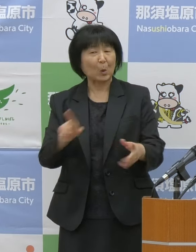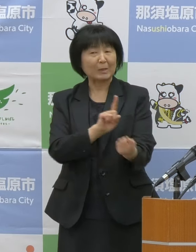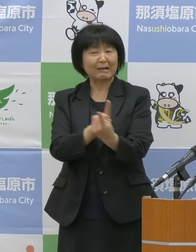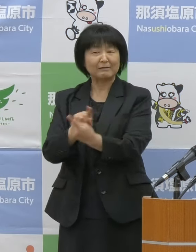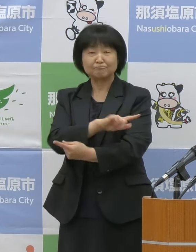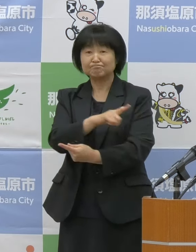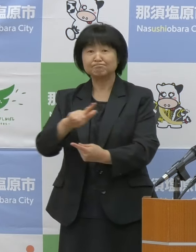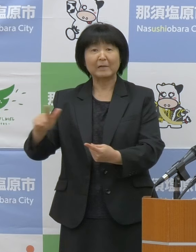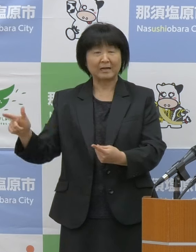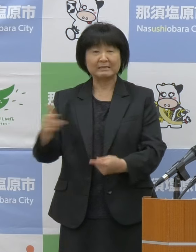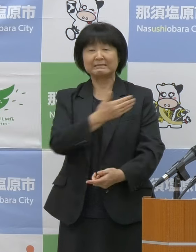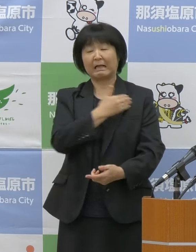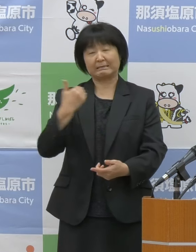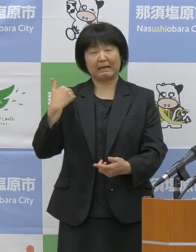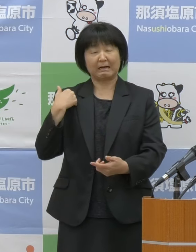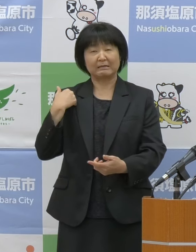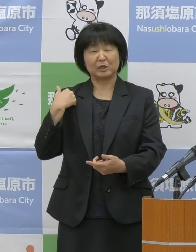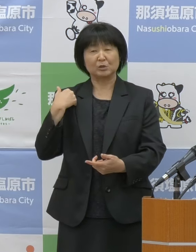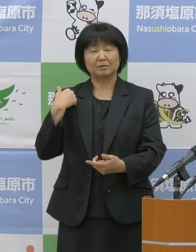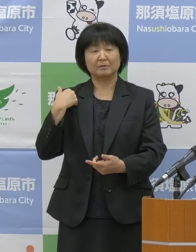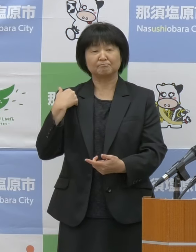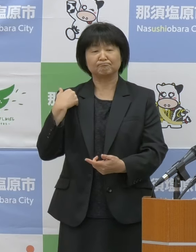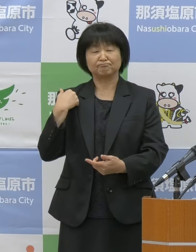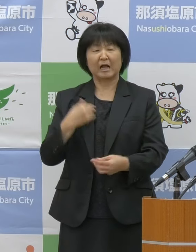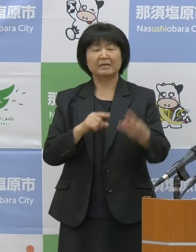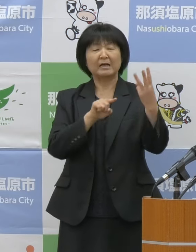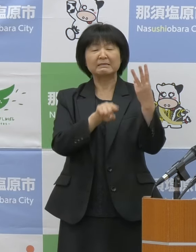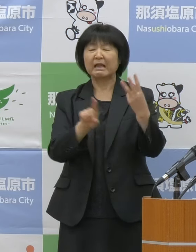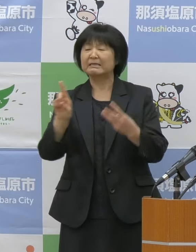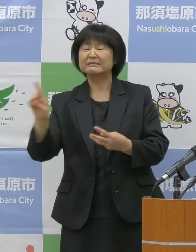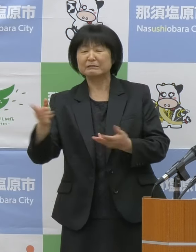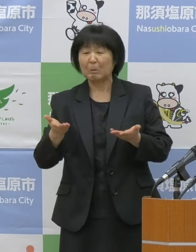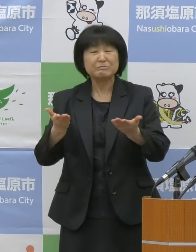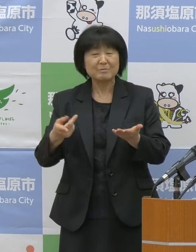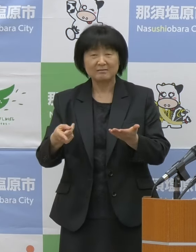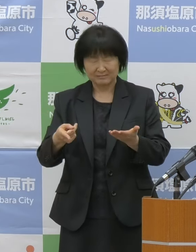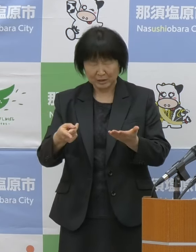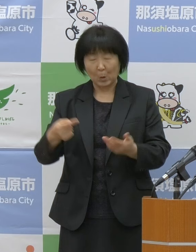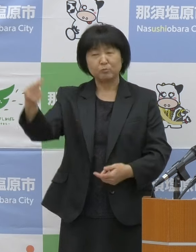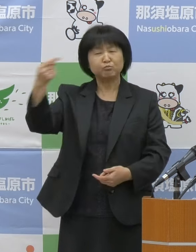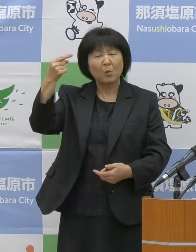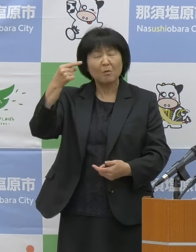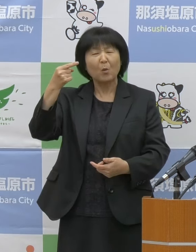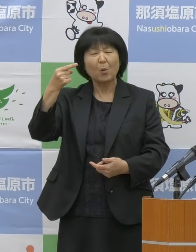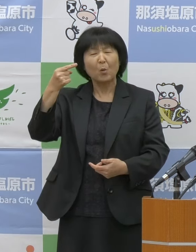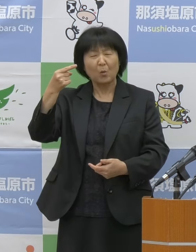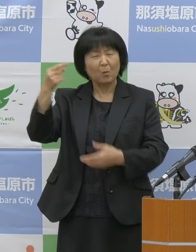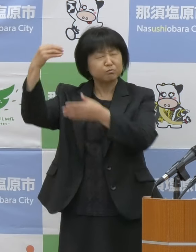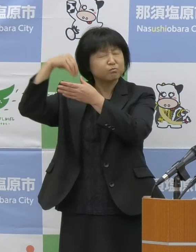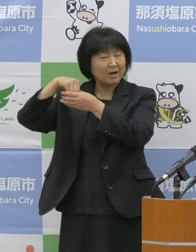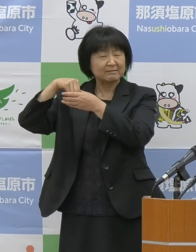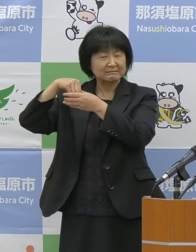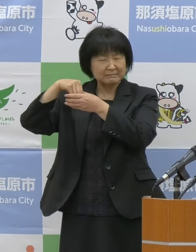なことができたというかですね、やはり 3.11 があった、その教訓があったから動け